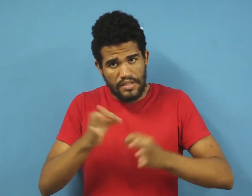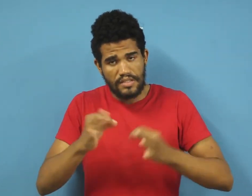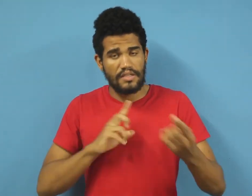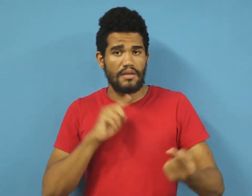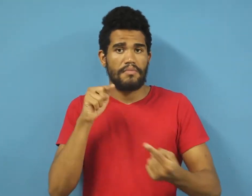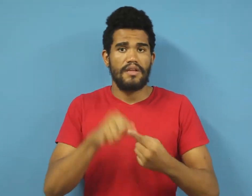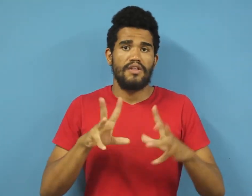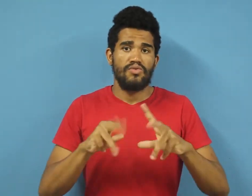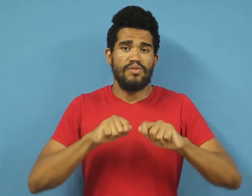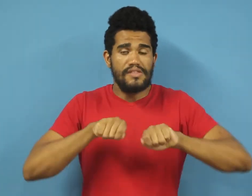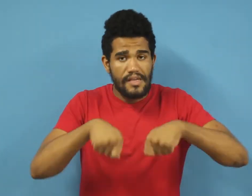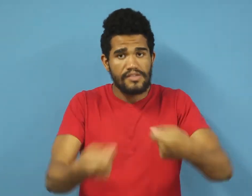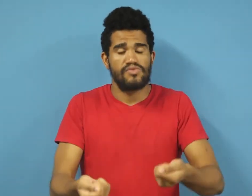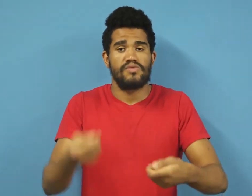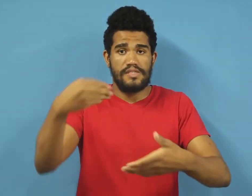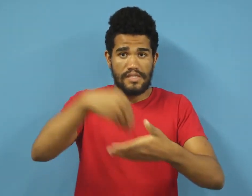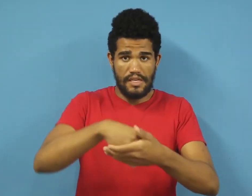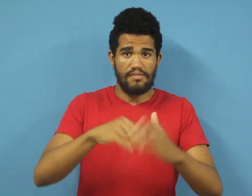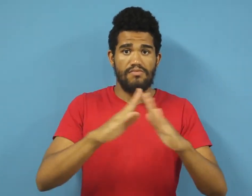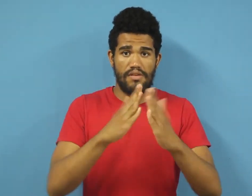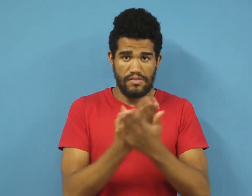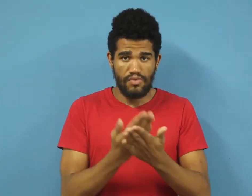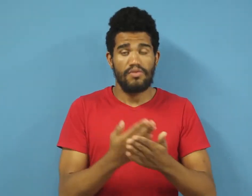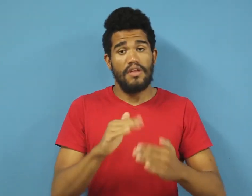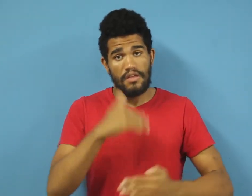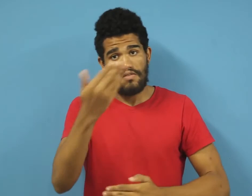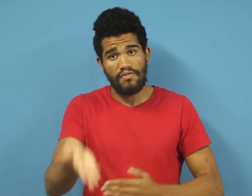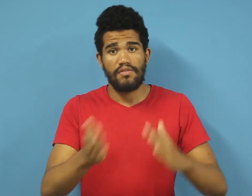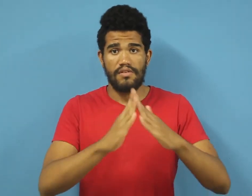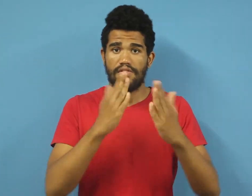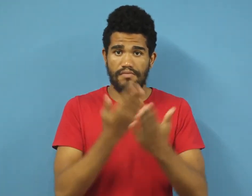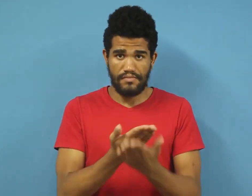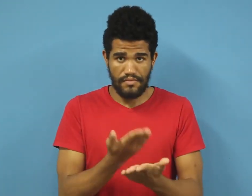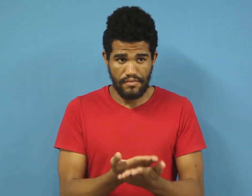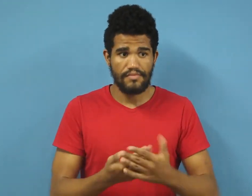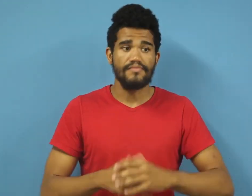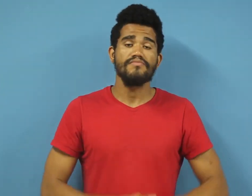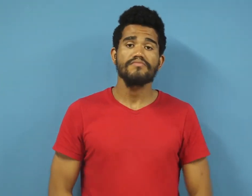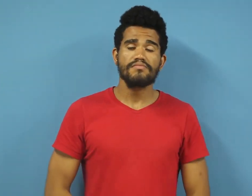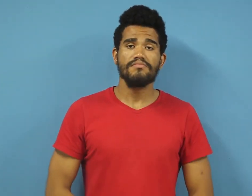ações internas e externas. Tempo de espera. Indo para...